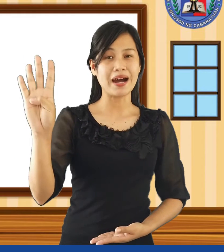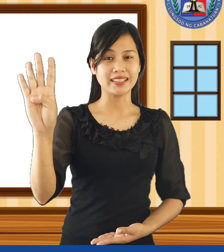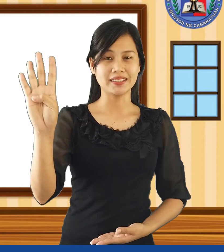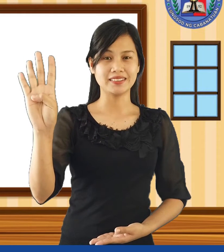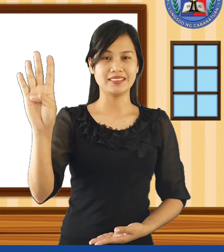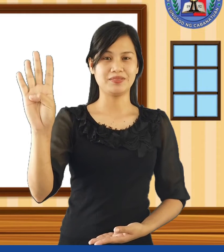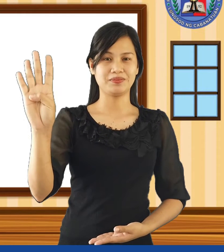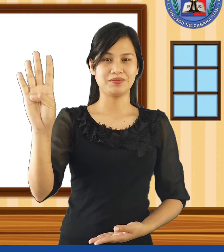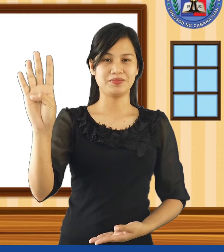Apat.